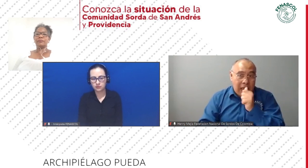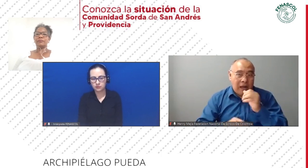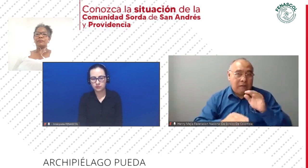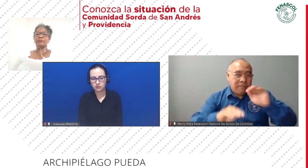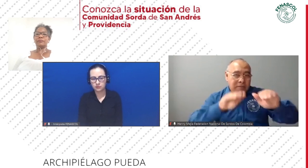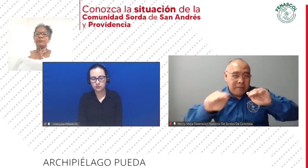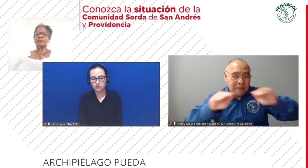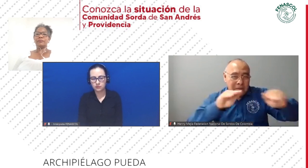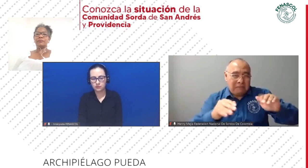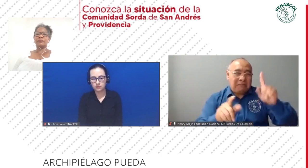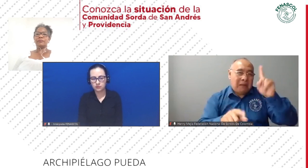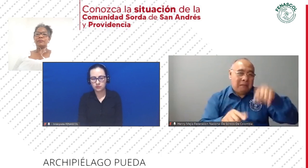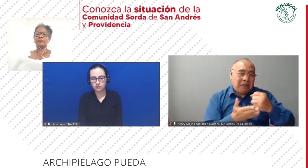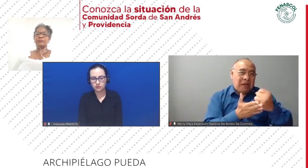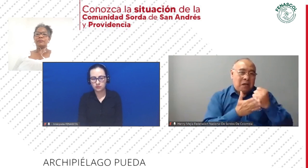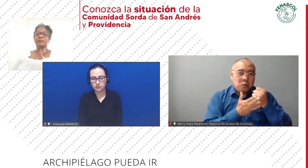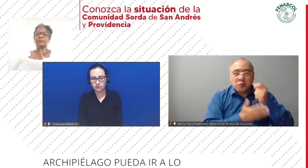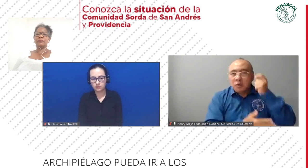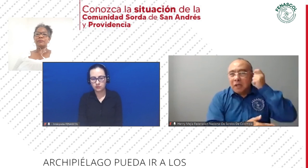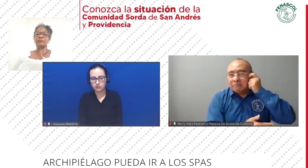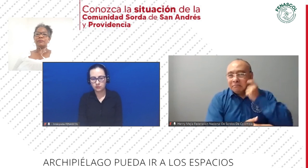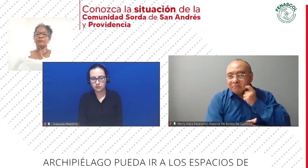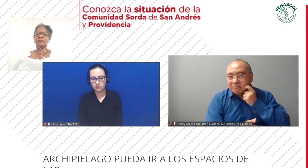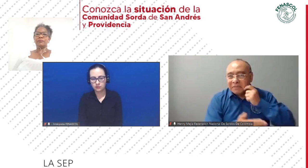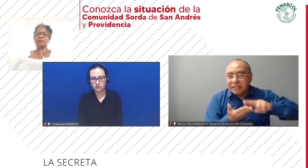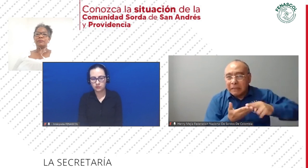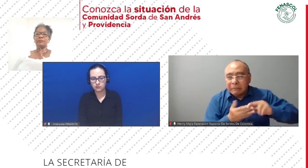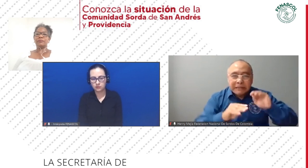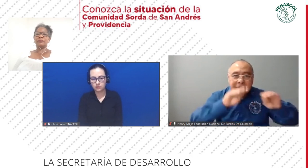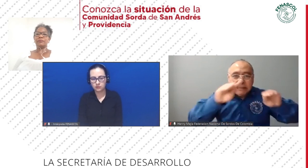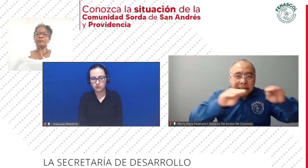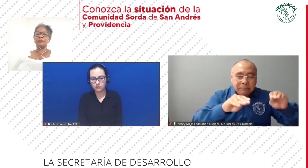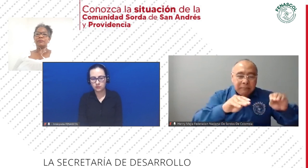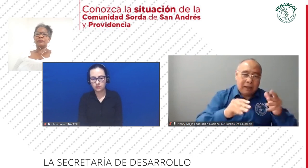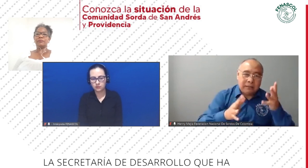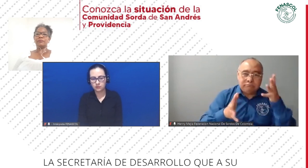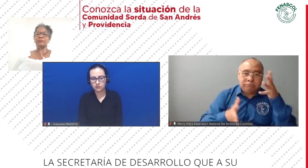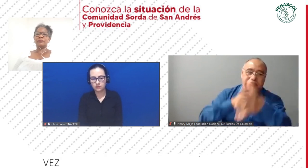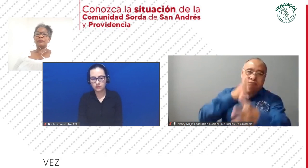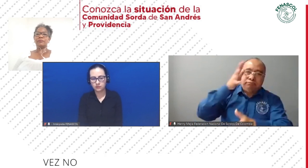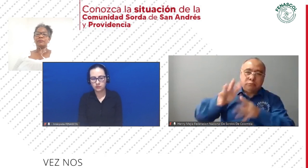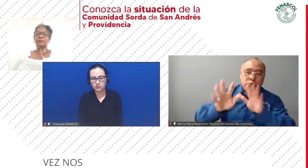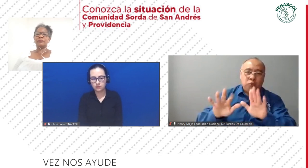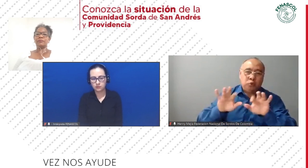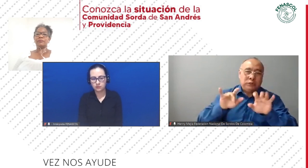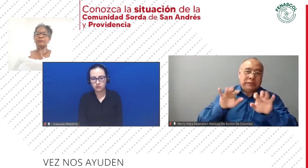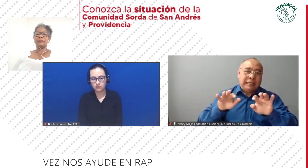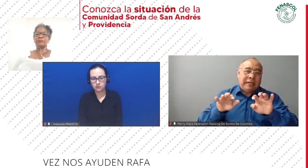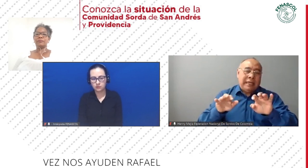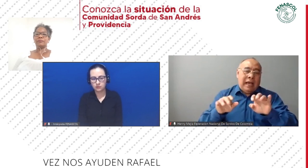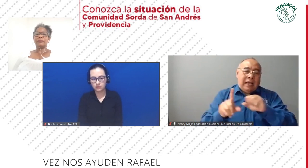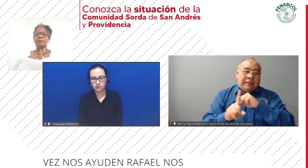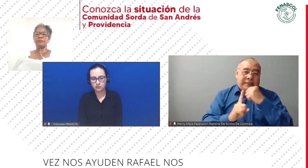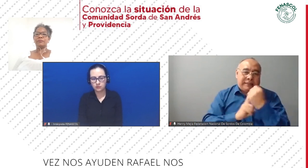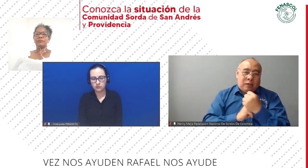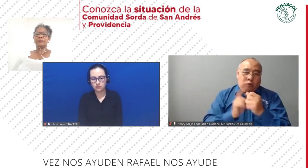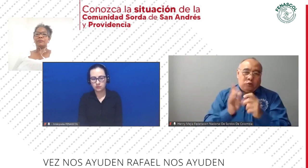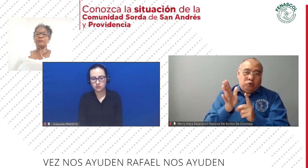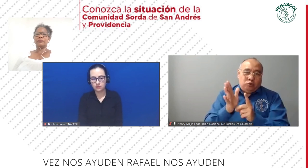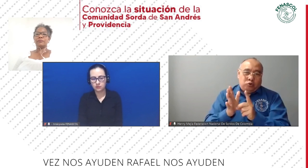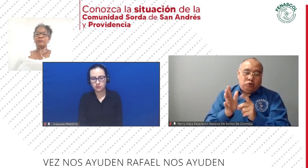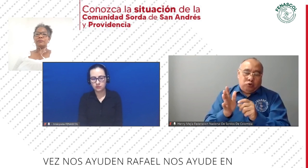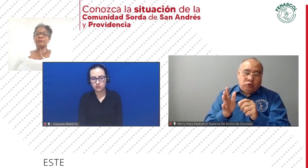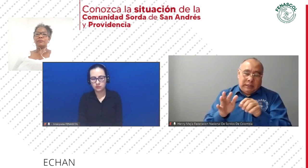pueda ir a los espacios de la secretaria de desarrollo que a su vez nos ayuden rafael nos ayuden